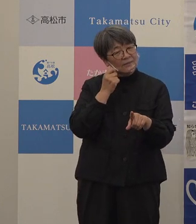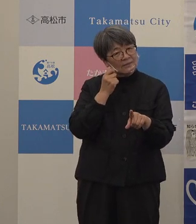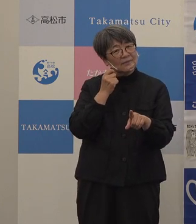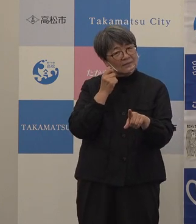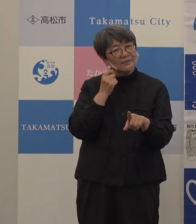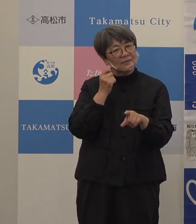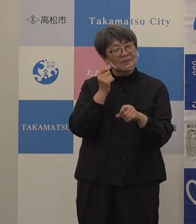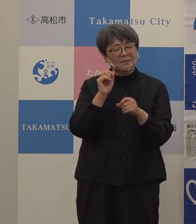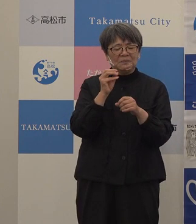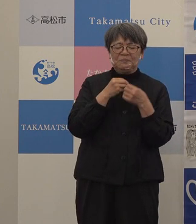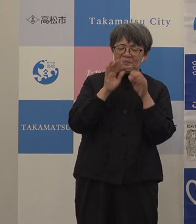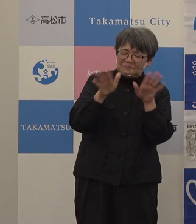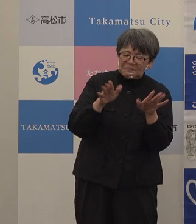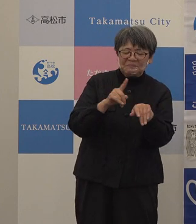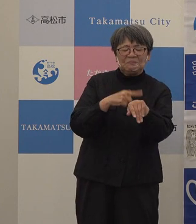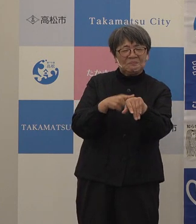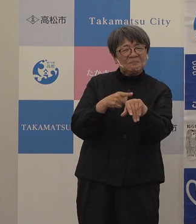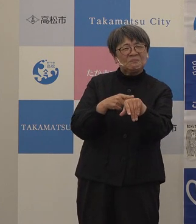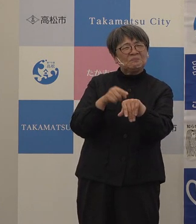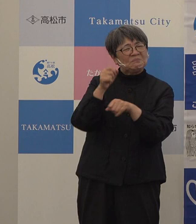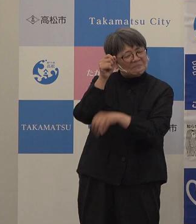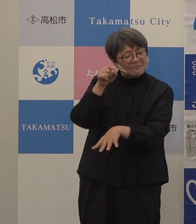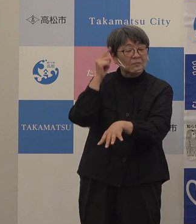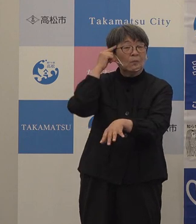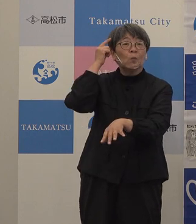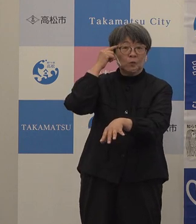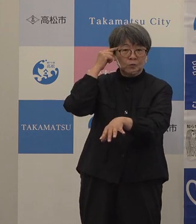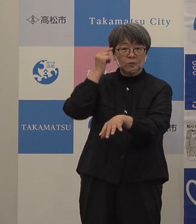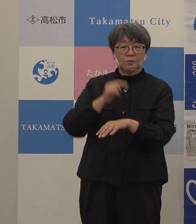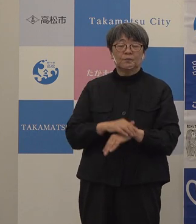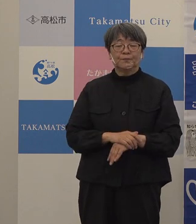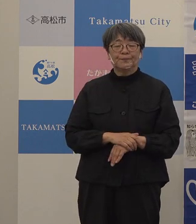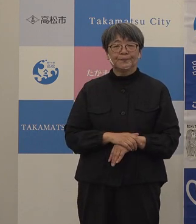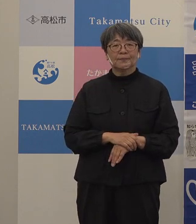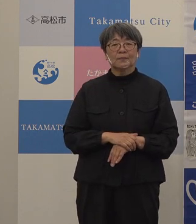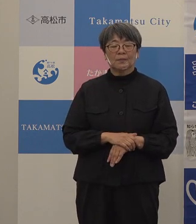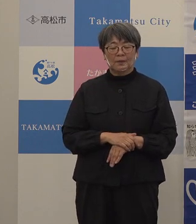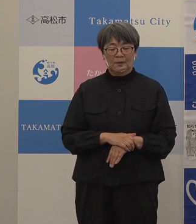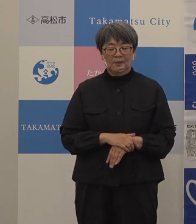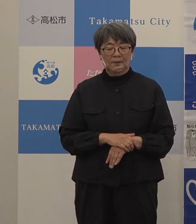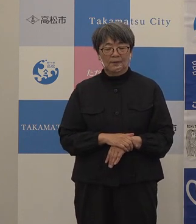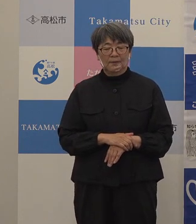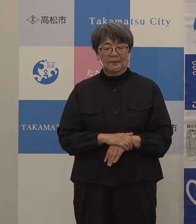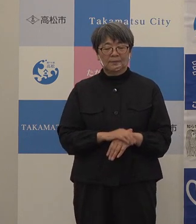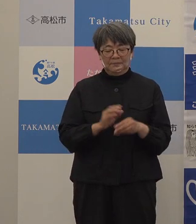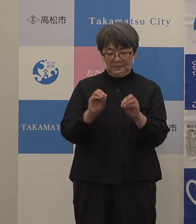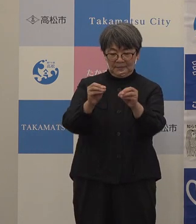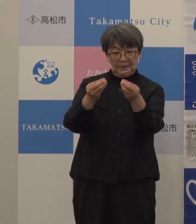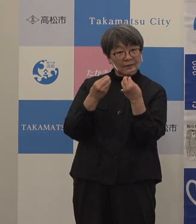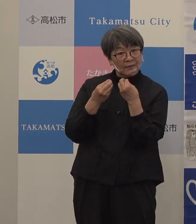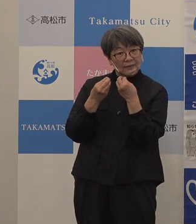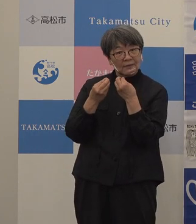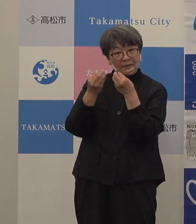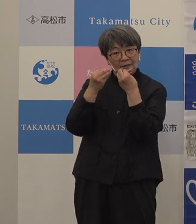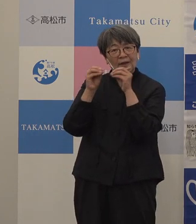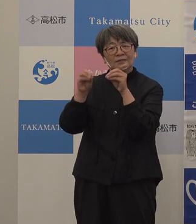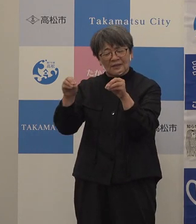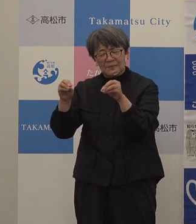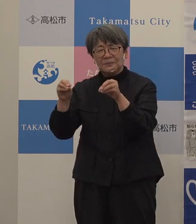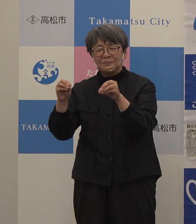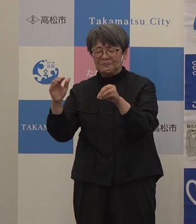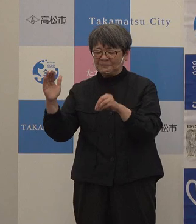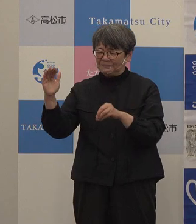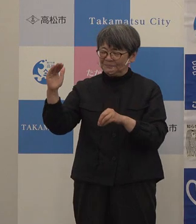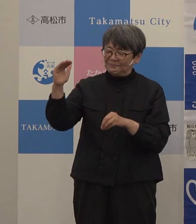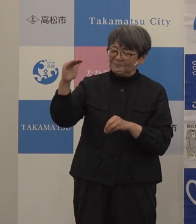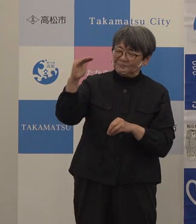ところがあるのかなというふうに思っておるところでございます。従いまして、ある程度感染のその高止まり的な